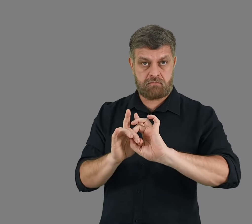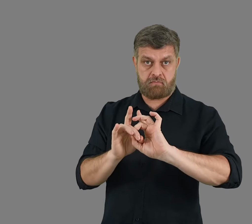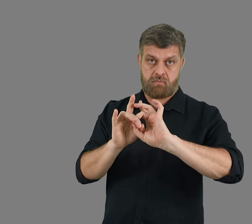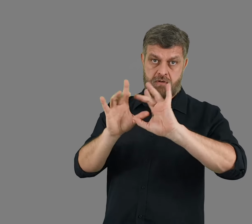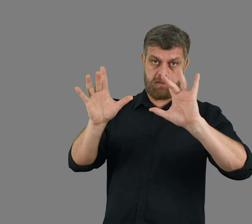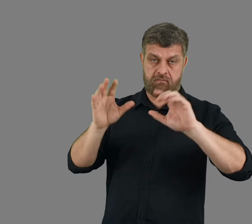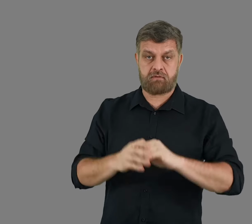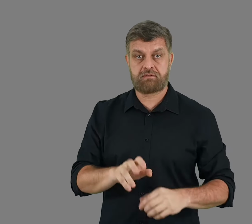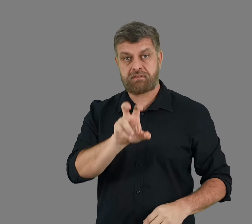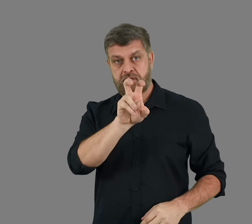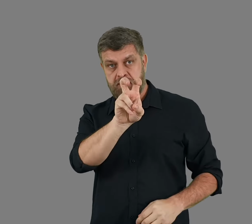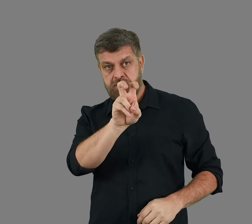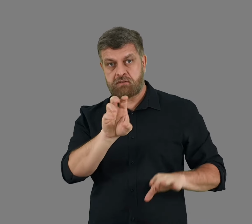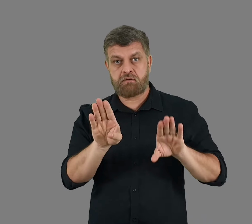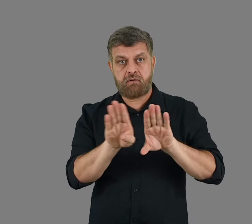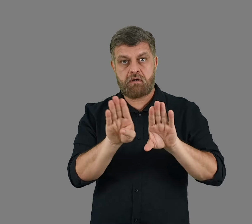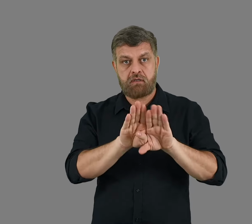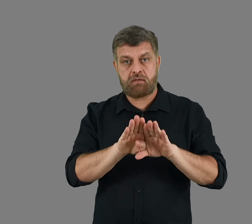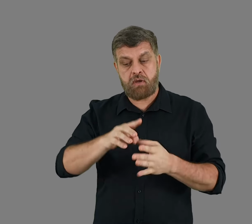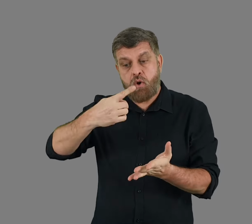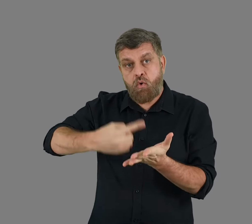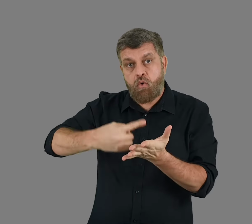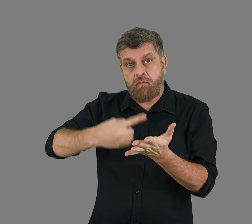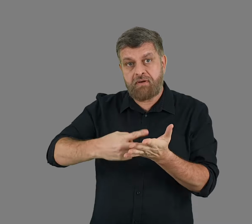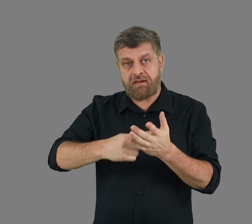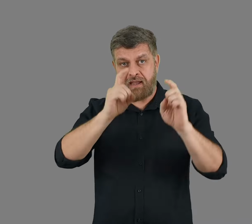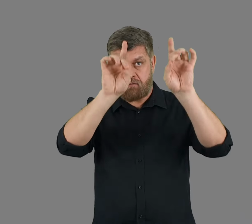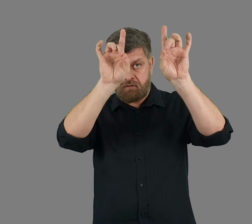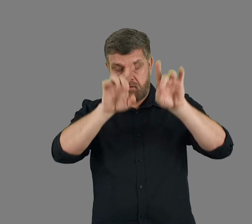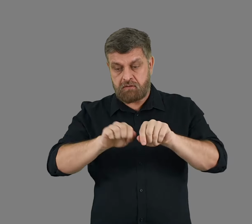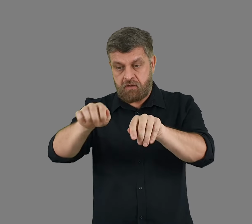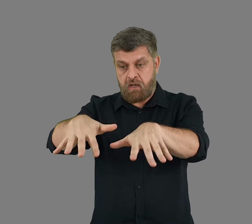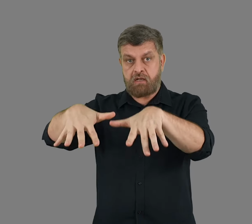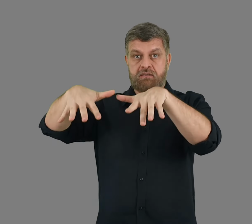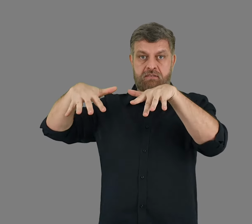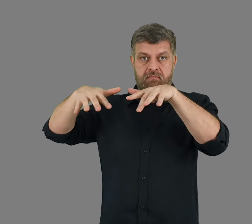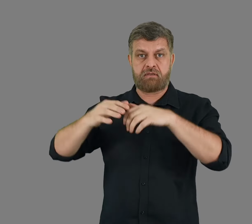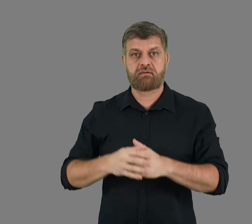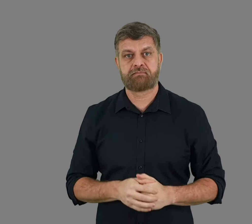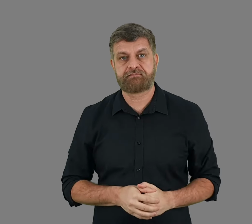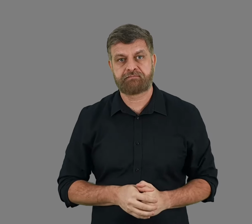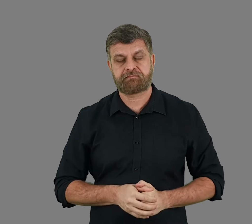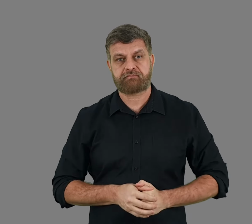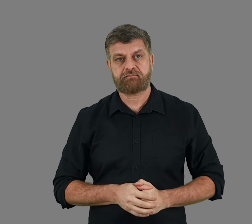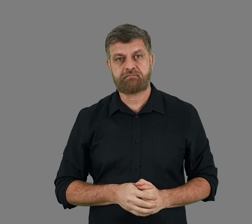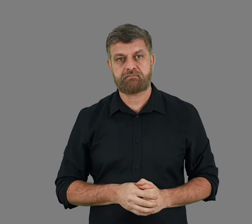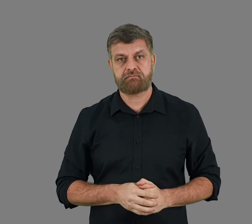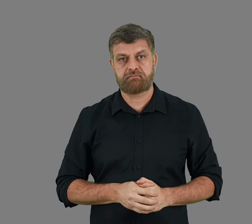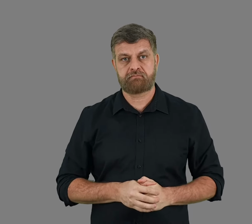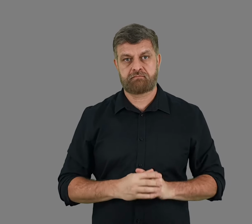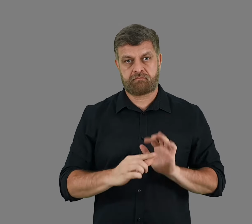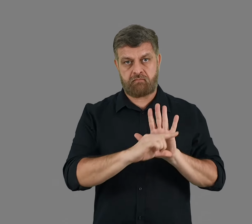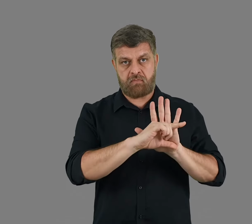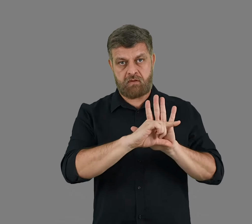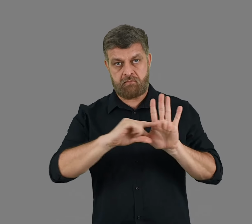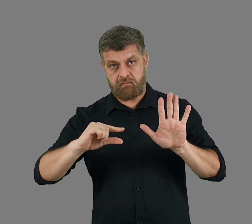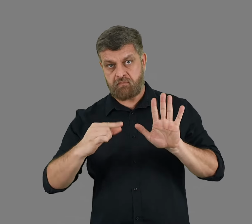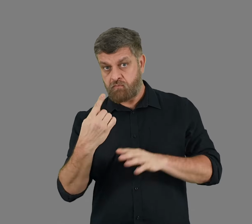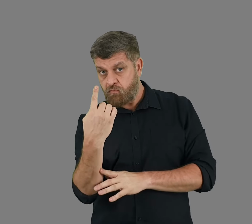5. Convocar extraordinariamente a Assembleia Geral. Parágrafo único. O Conselho